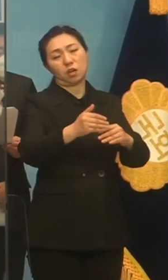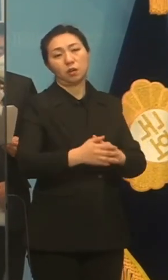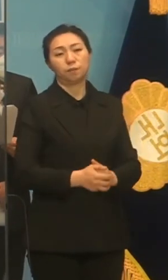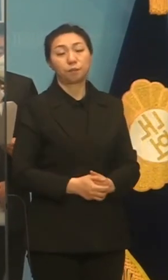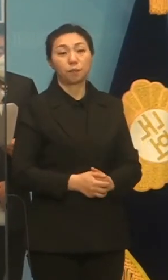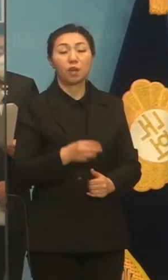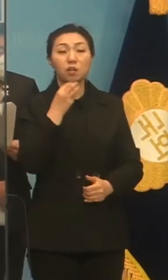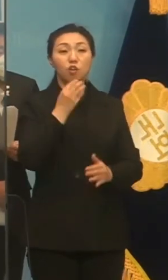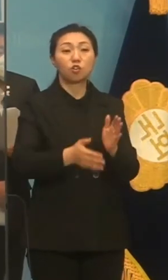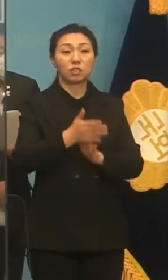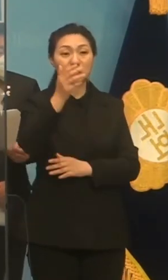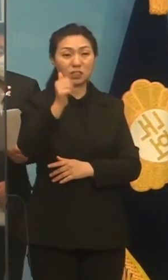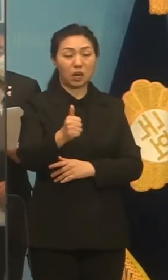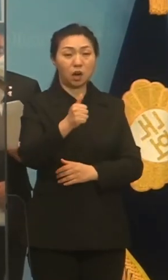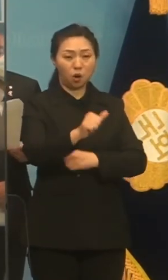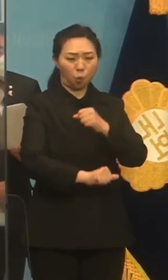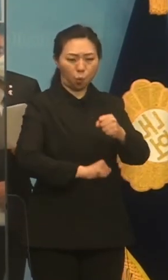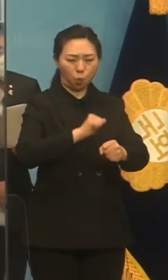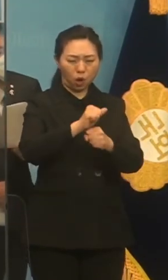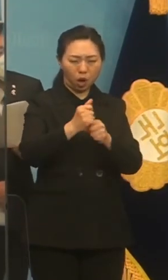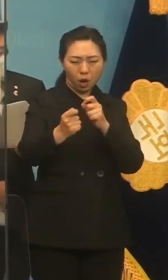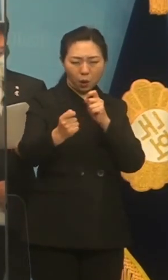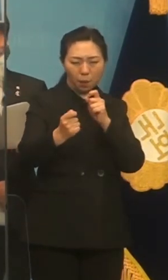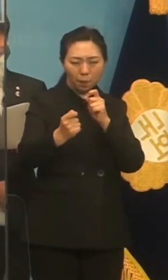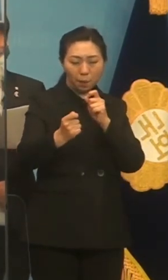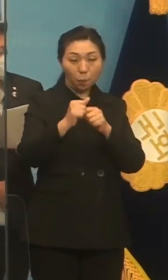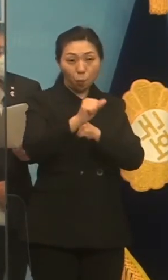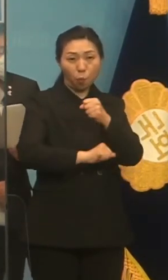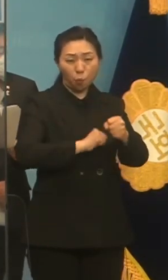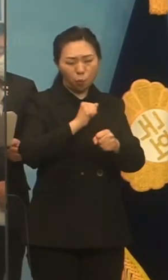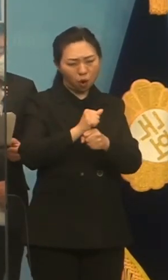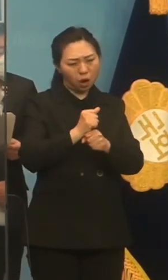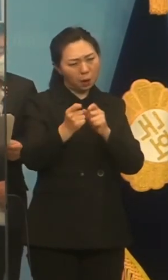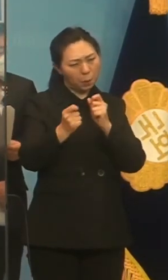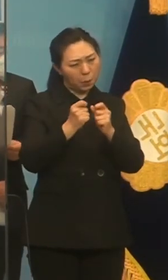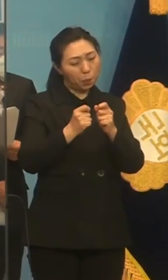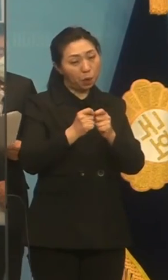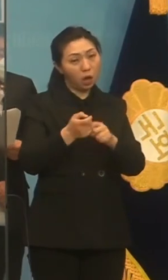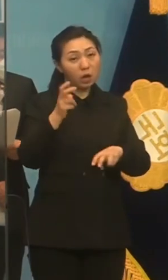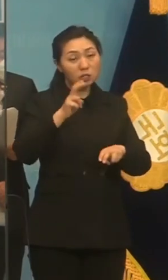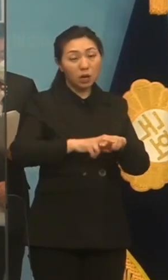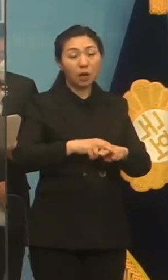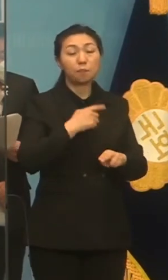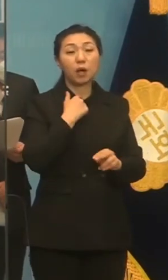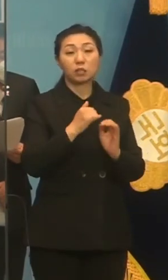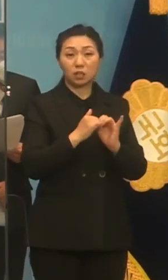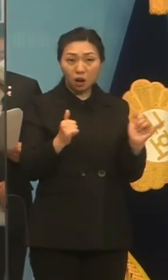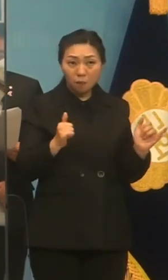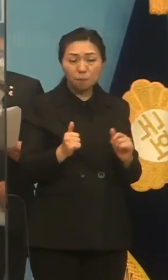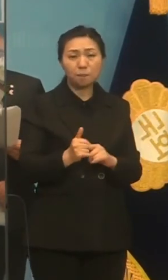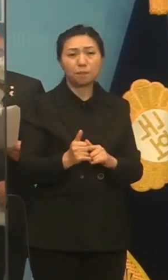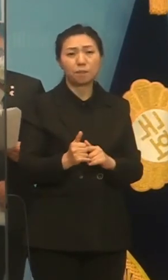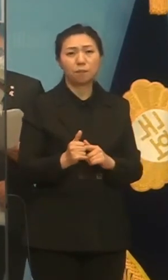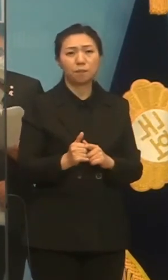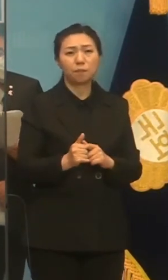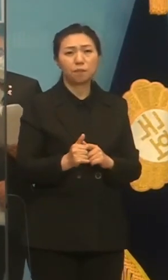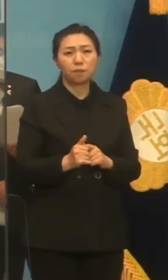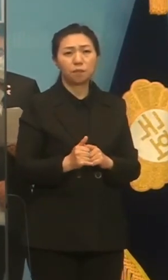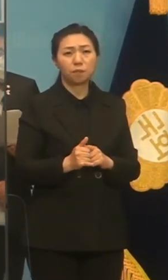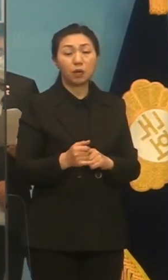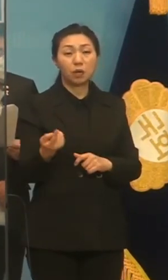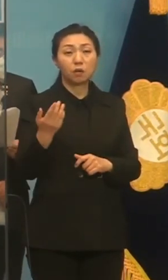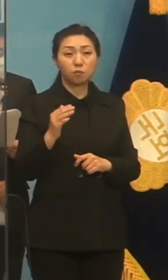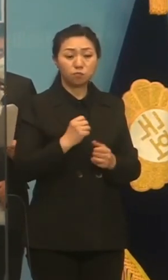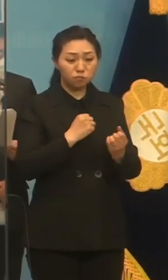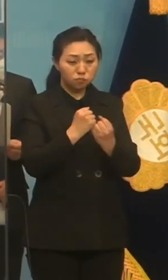시장을 5년 가까이 영이 무슨 깨어 이러한 행정절차를 오후 5시 지는